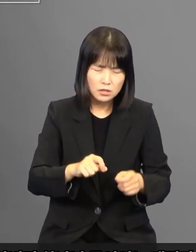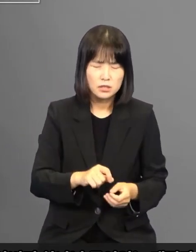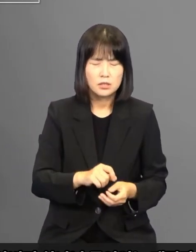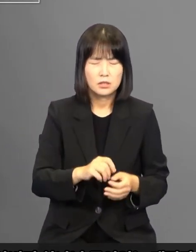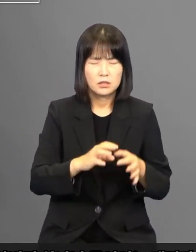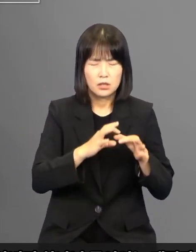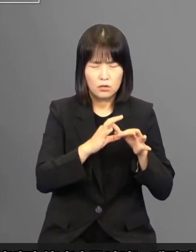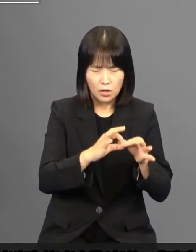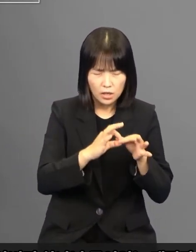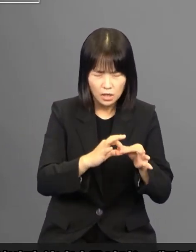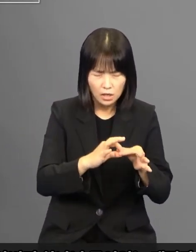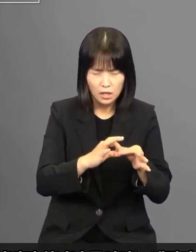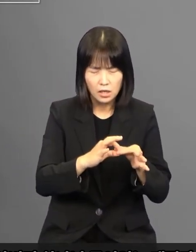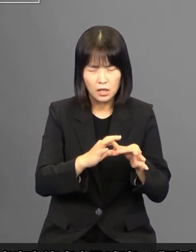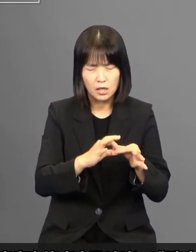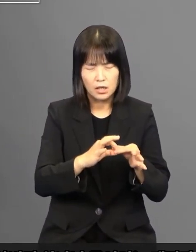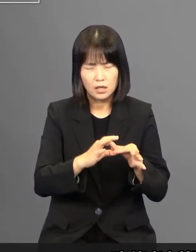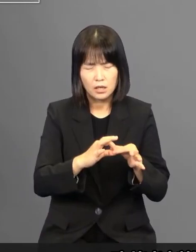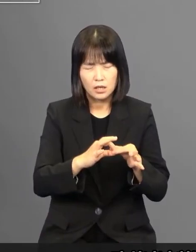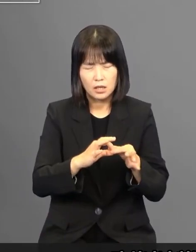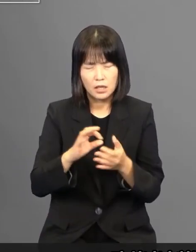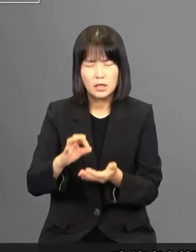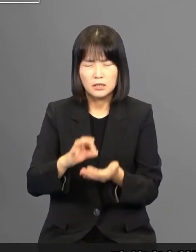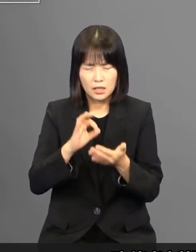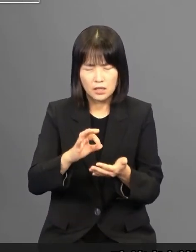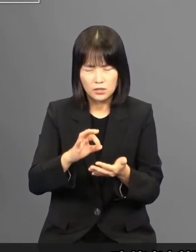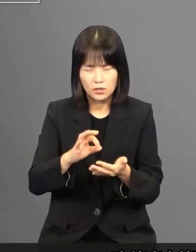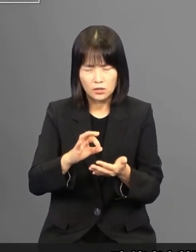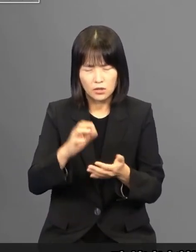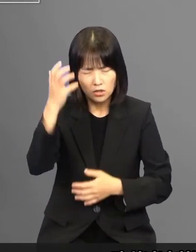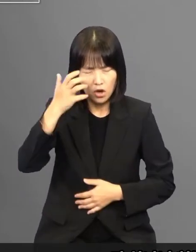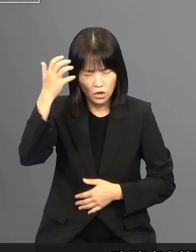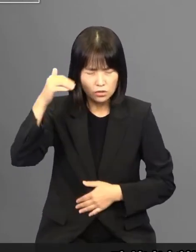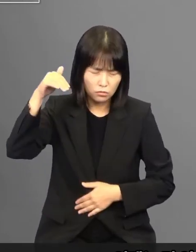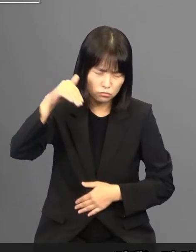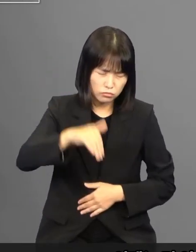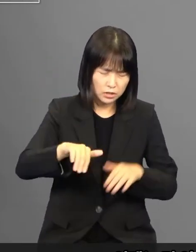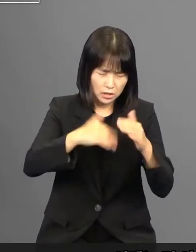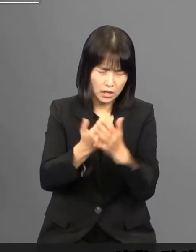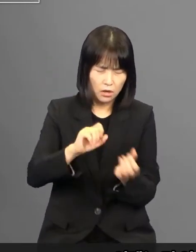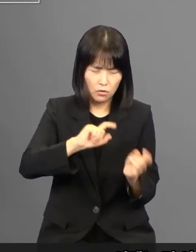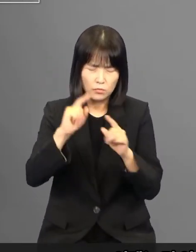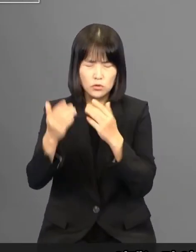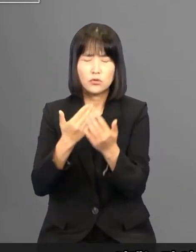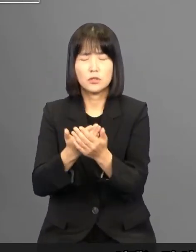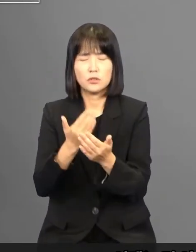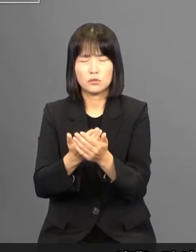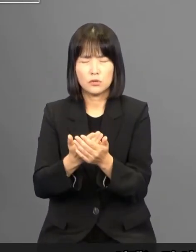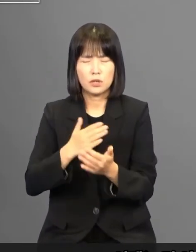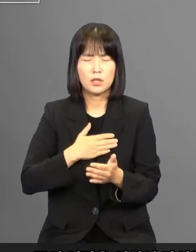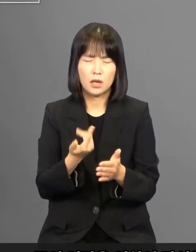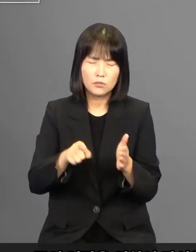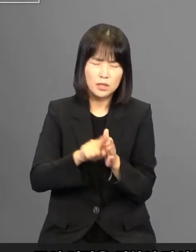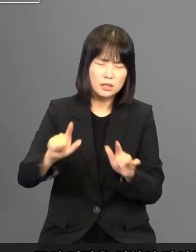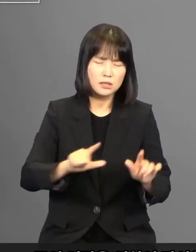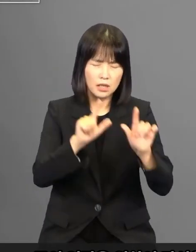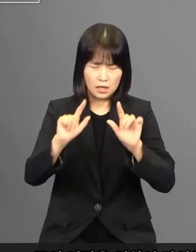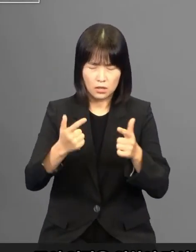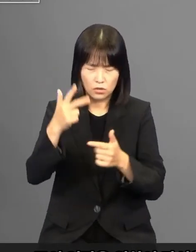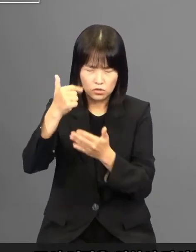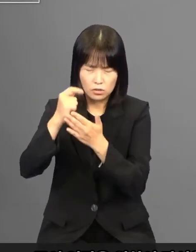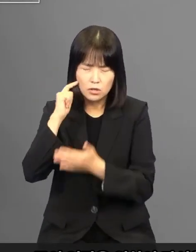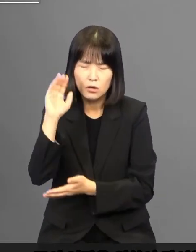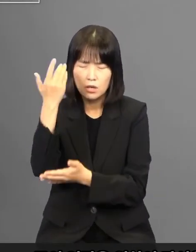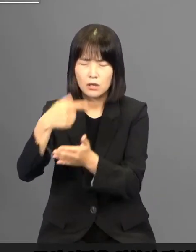관계와 묶여있는 영적인 침체가 다 하나님 회복되게 하여 주시옵시고 이제는 더 이상 나를 위해 살지 않고 주의 영광을